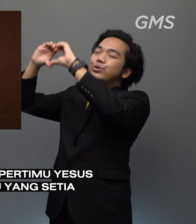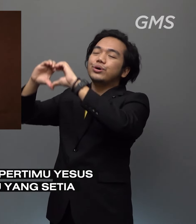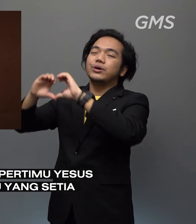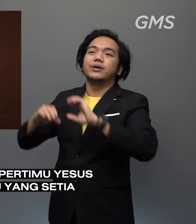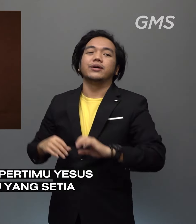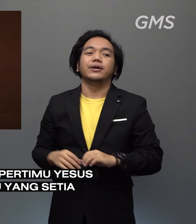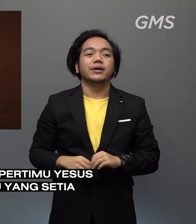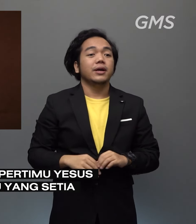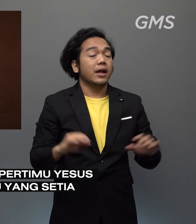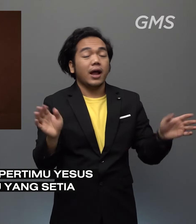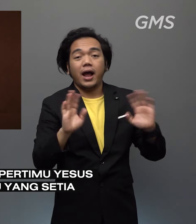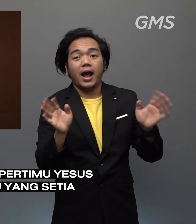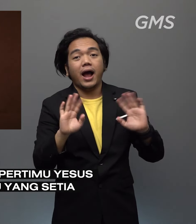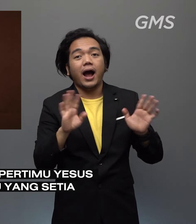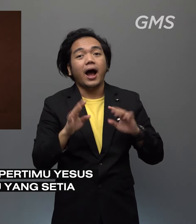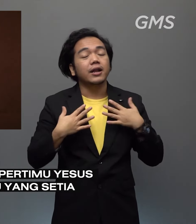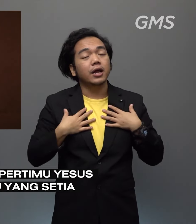tiada